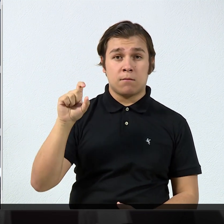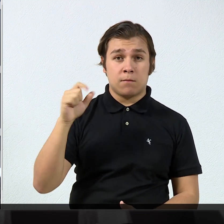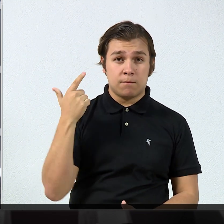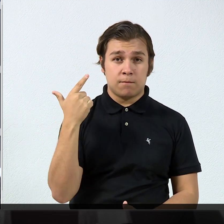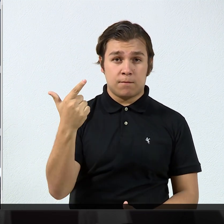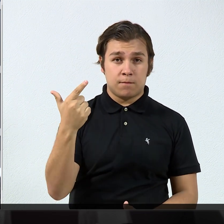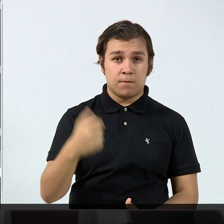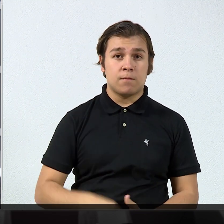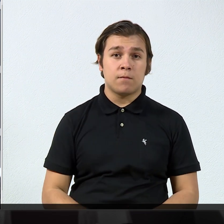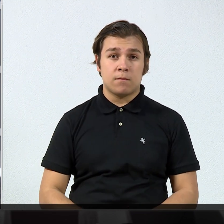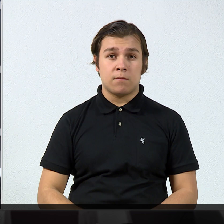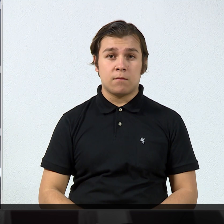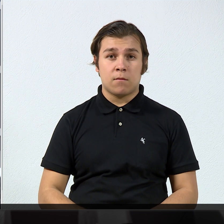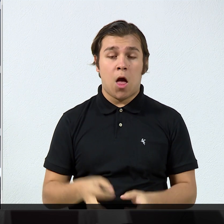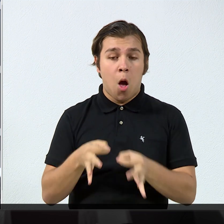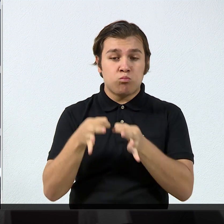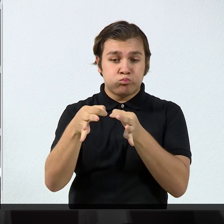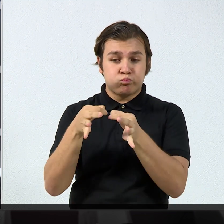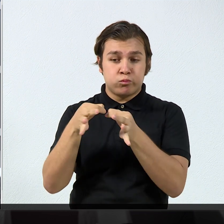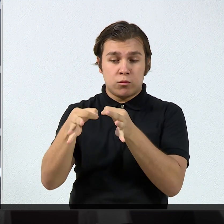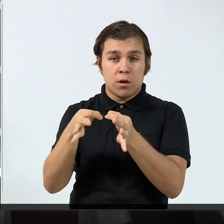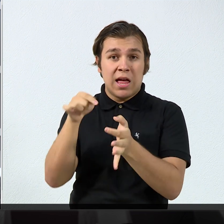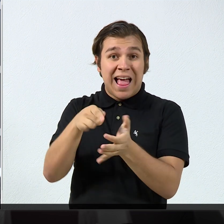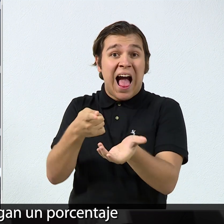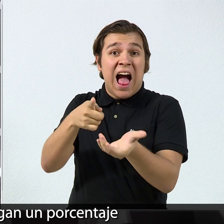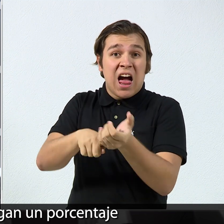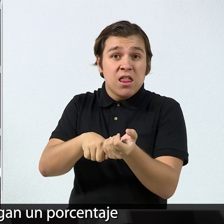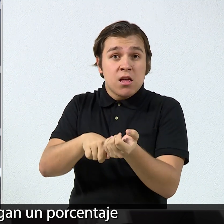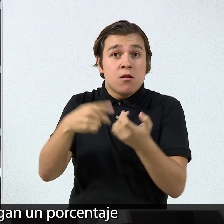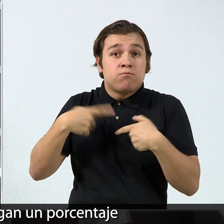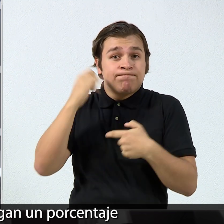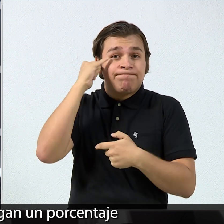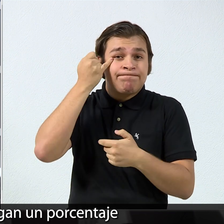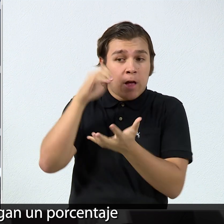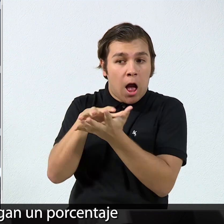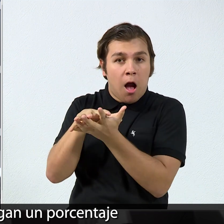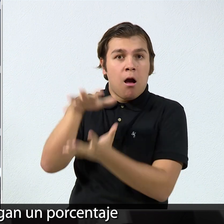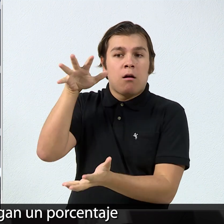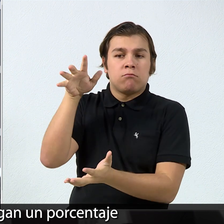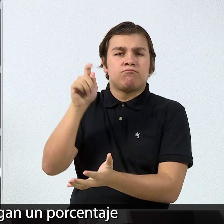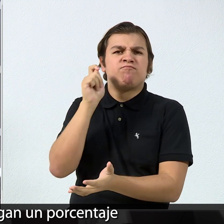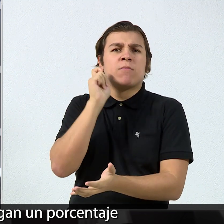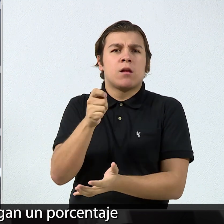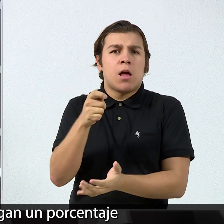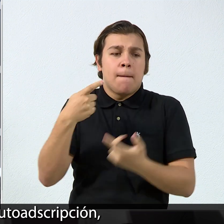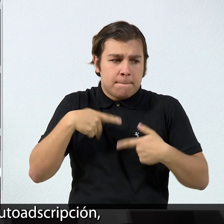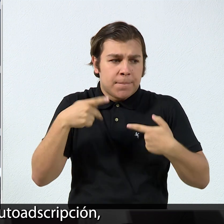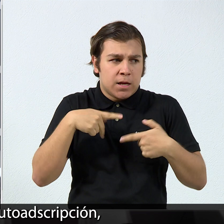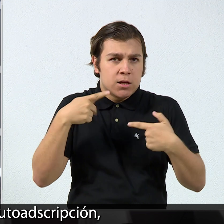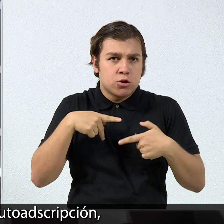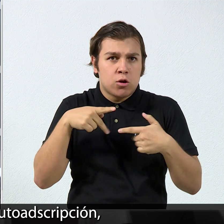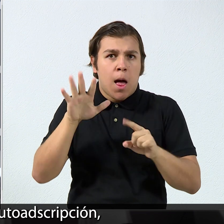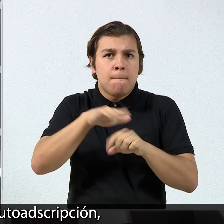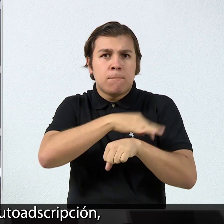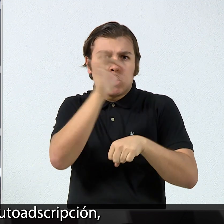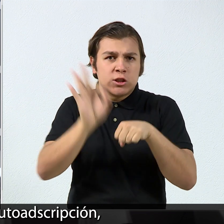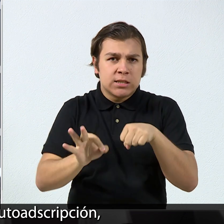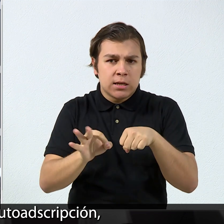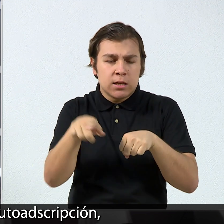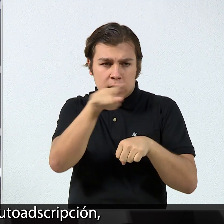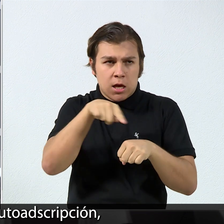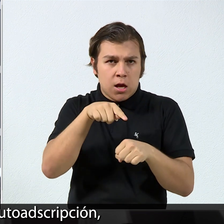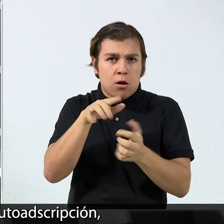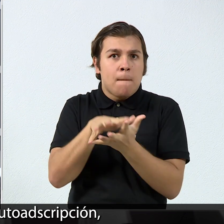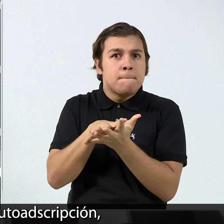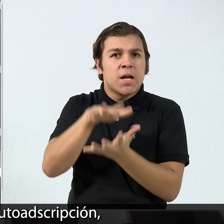27º. Municipios mayoritariamente indígenas. Aquellos que tengan un porcentaje poblacional indígena por